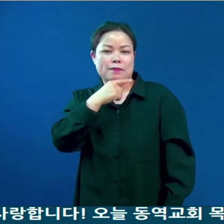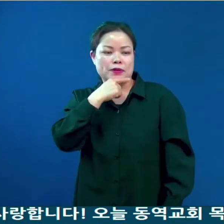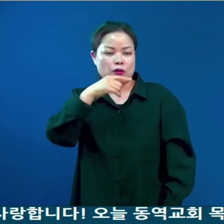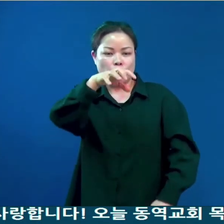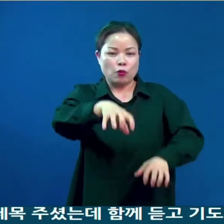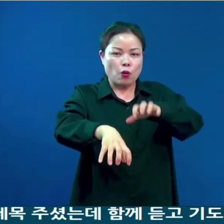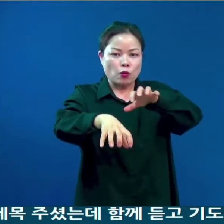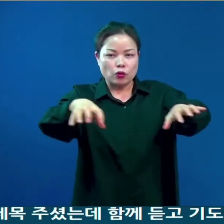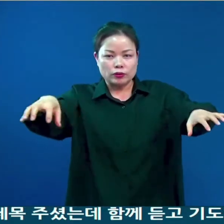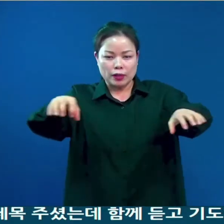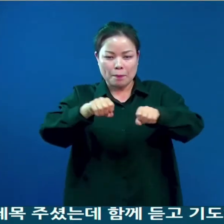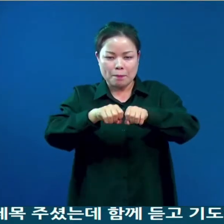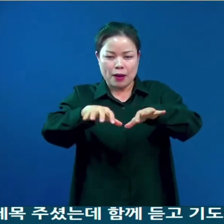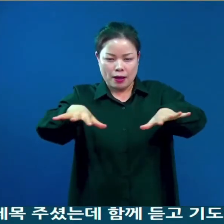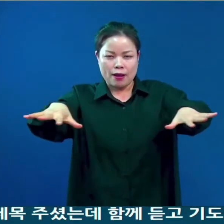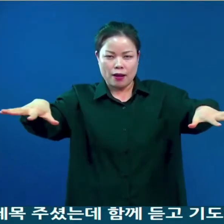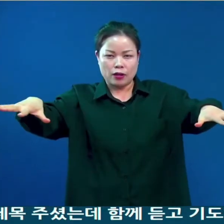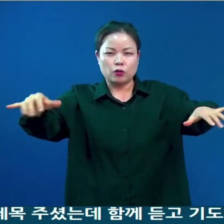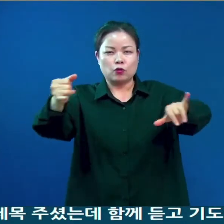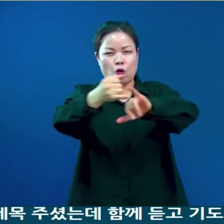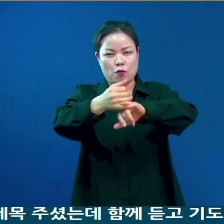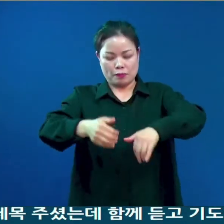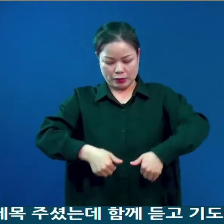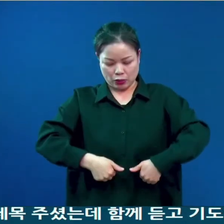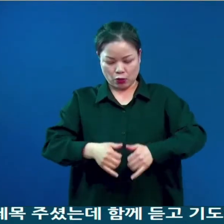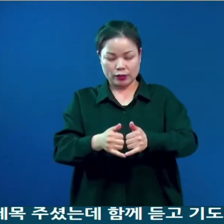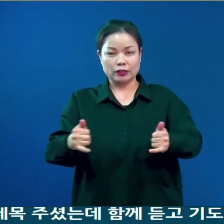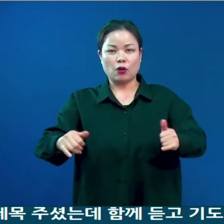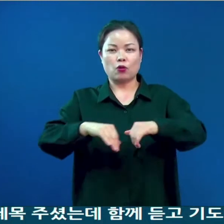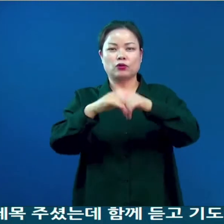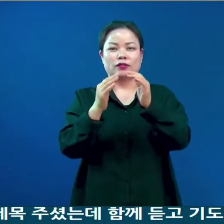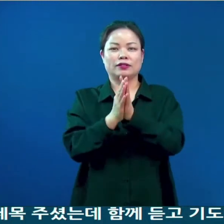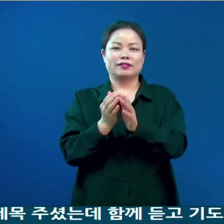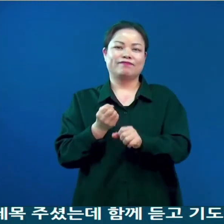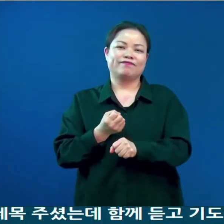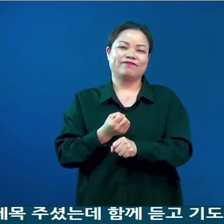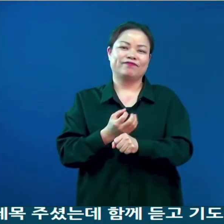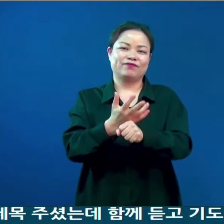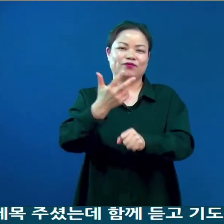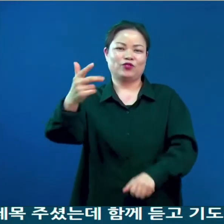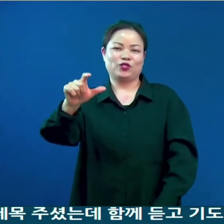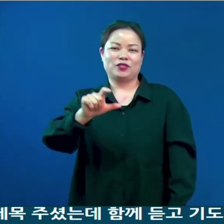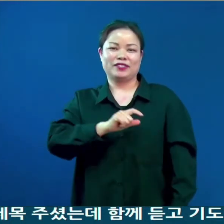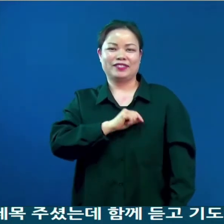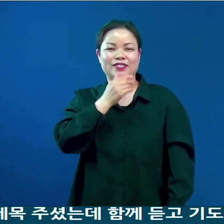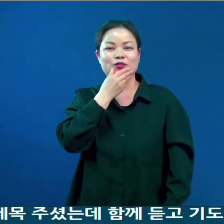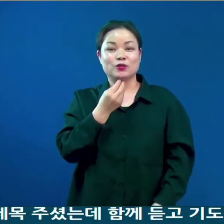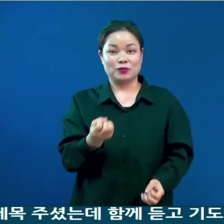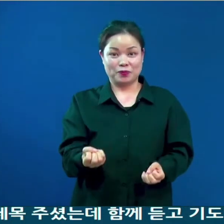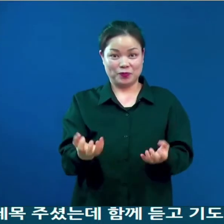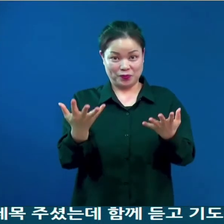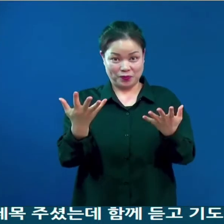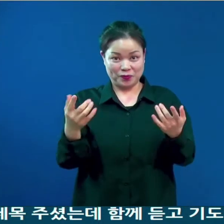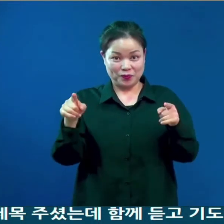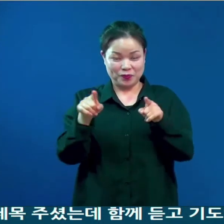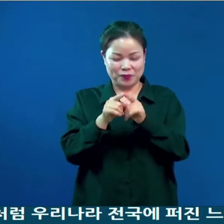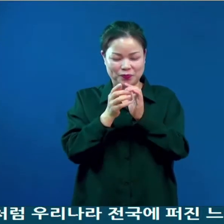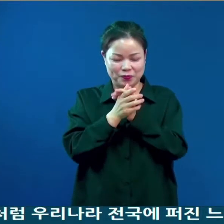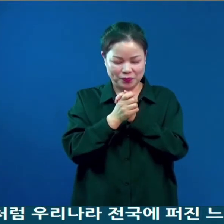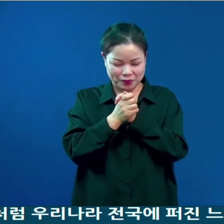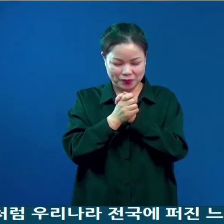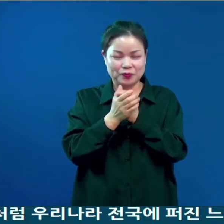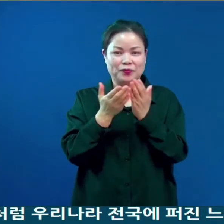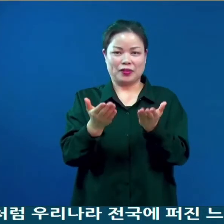곳곳에 흘러서 꼭 필요한 분들에게 온전히 전달되기를 주님의 이름으로 축복하며 함께